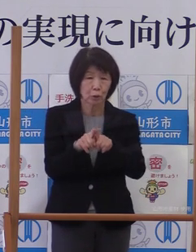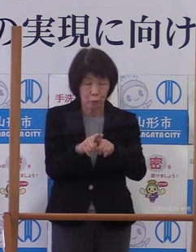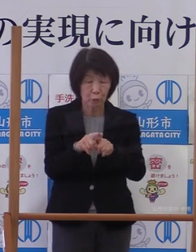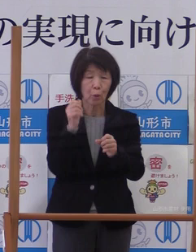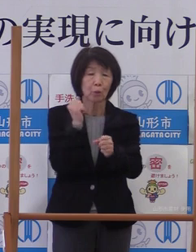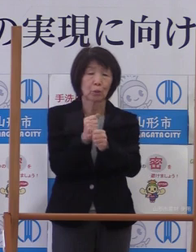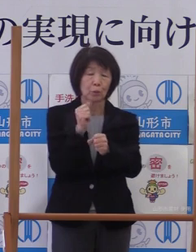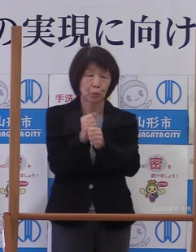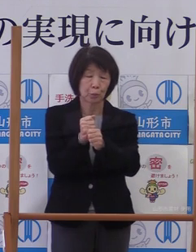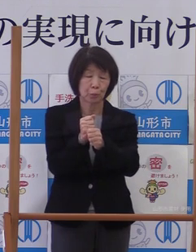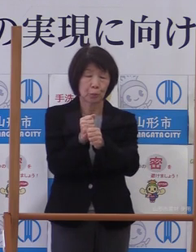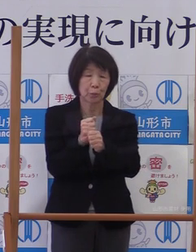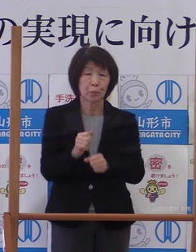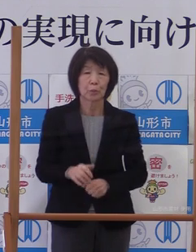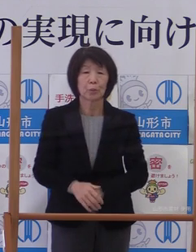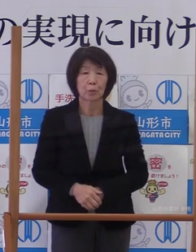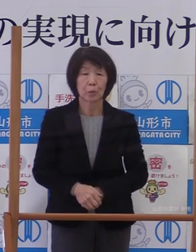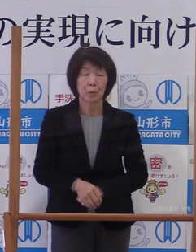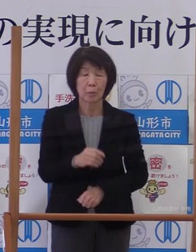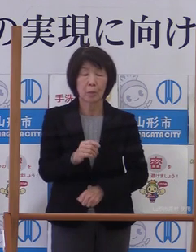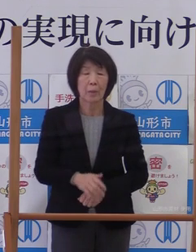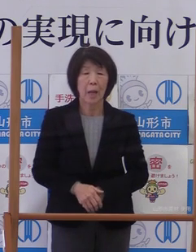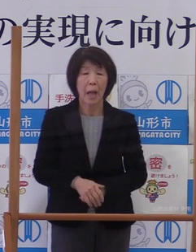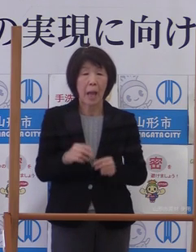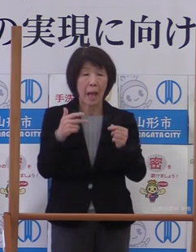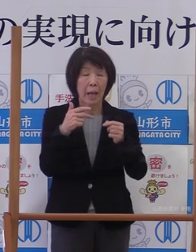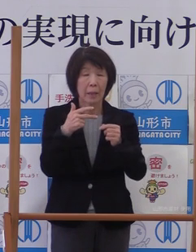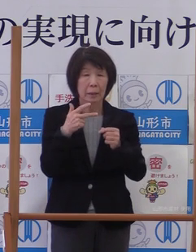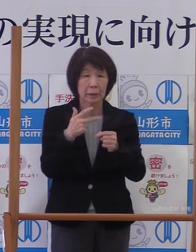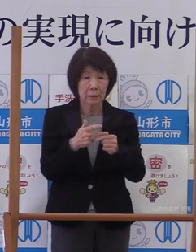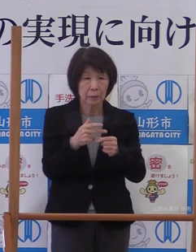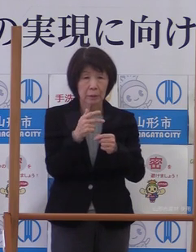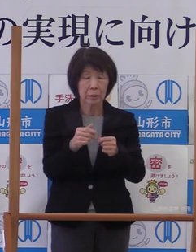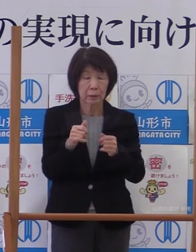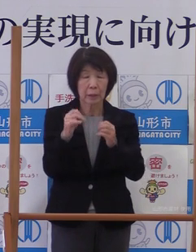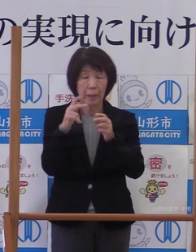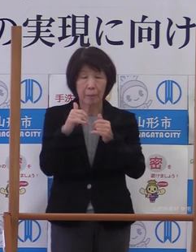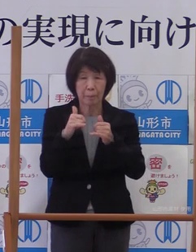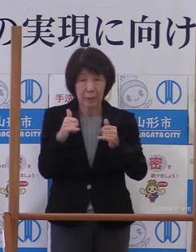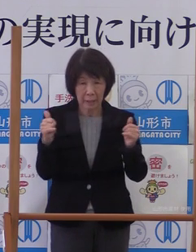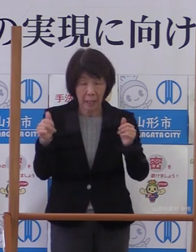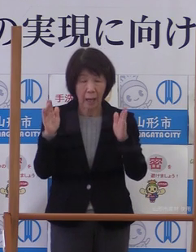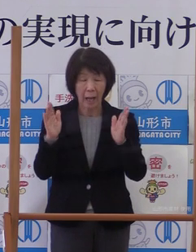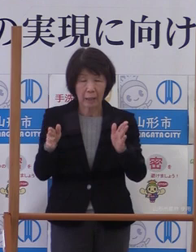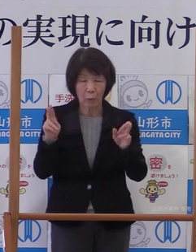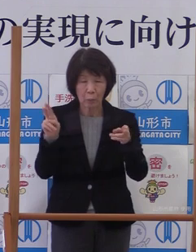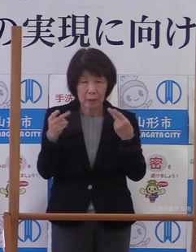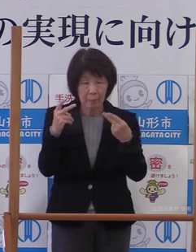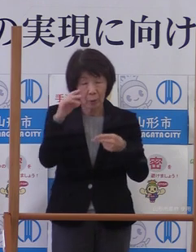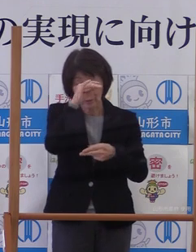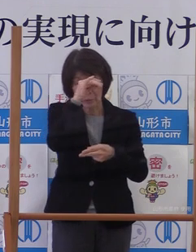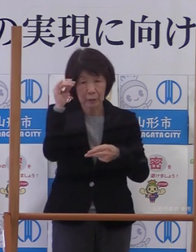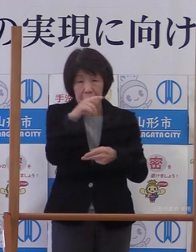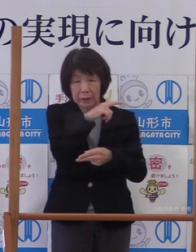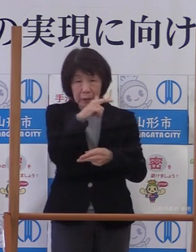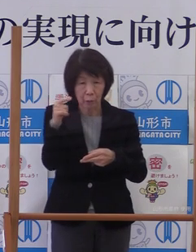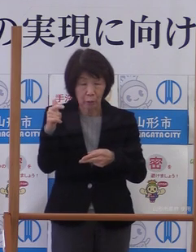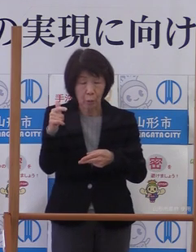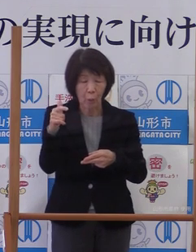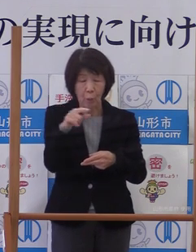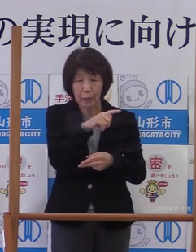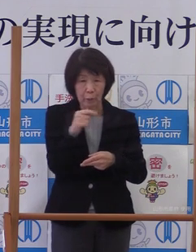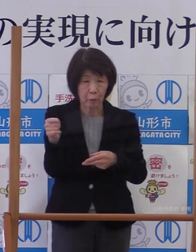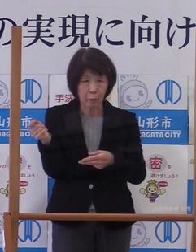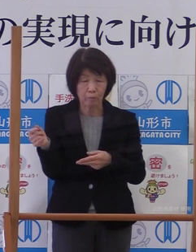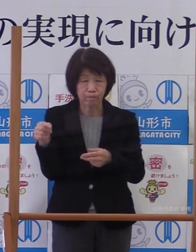図ります。さらに、市の業務に民間企業の専門知識、業務経験、人脈、ノウハウ等を生か